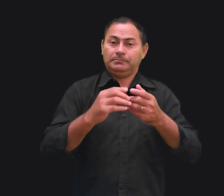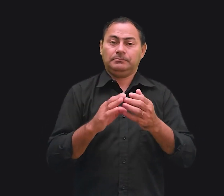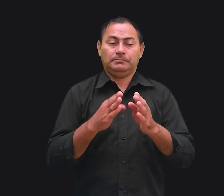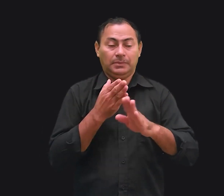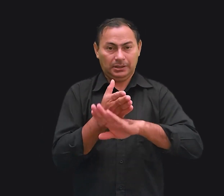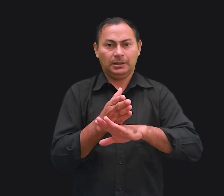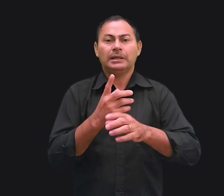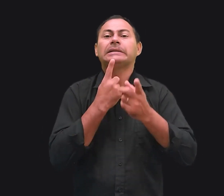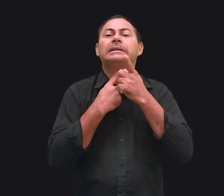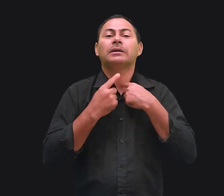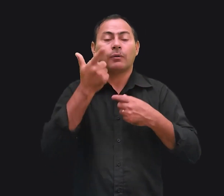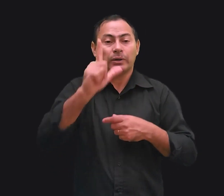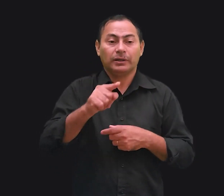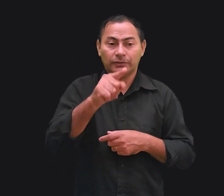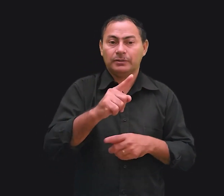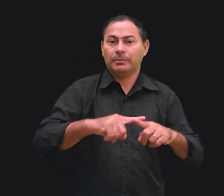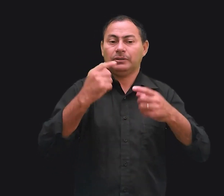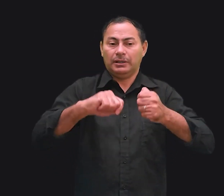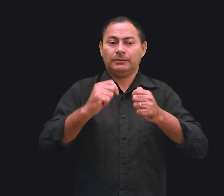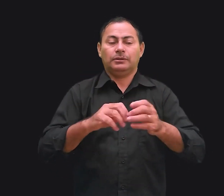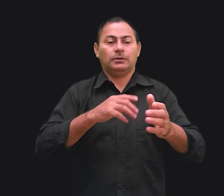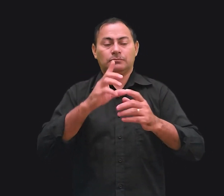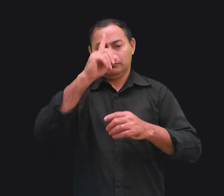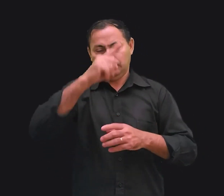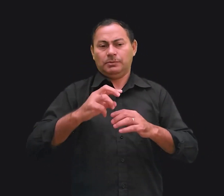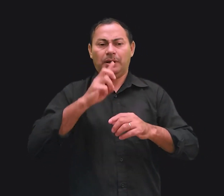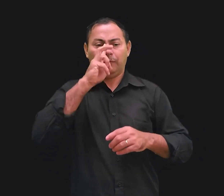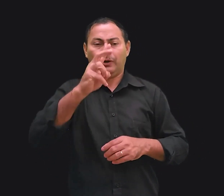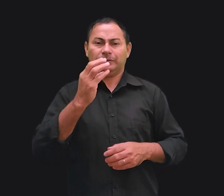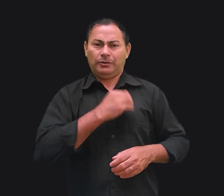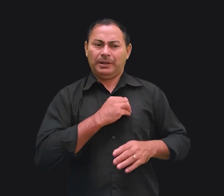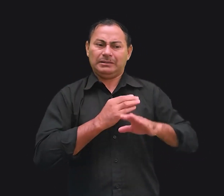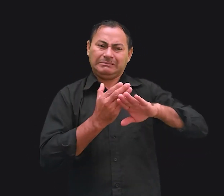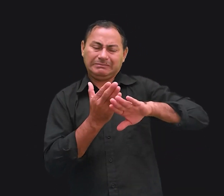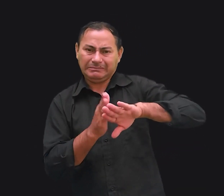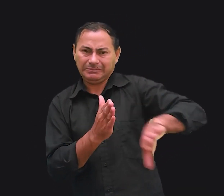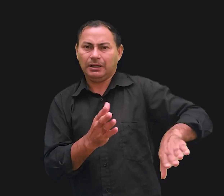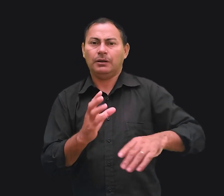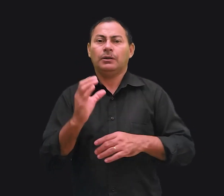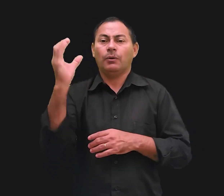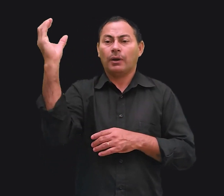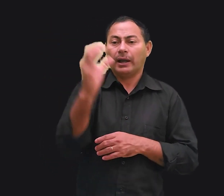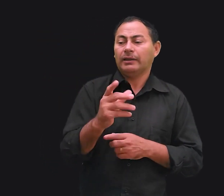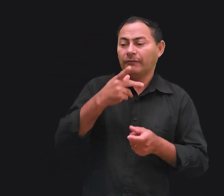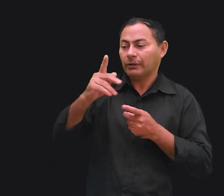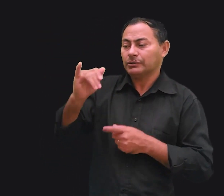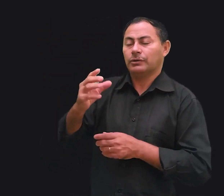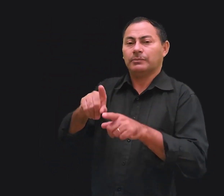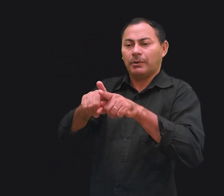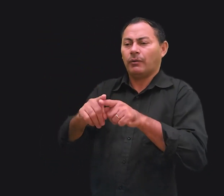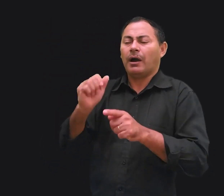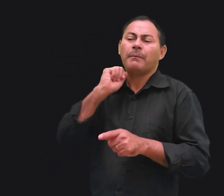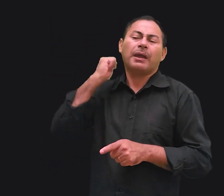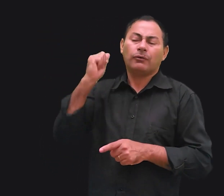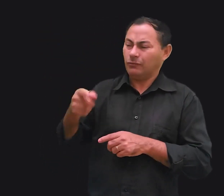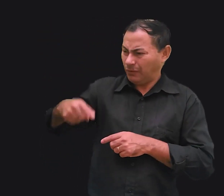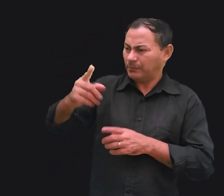ameaça à porta. Ele deseja conquistá-lo, mas você deve dominá-lo. Disse, porém, Caim a seu irmão Abel, vamos para o